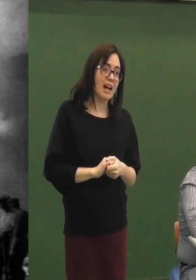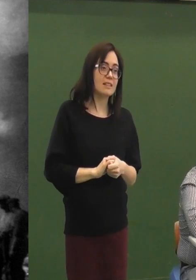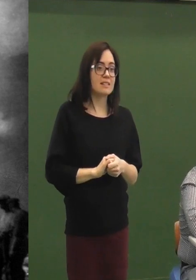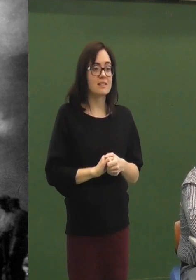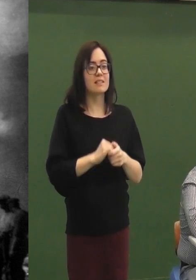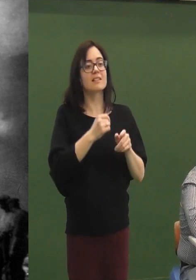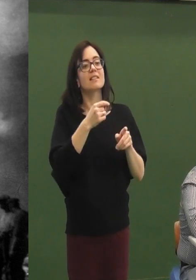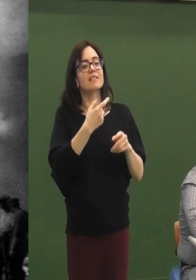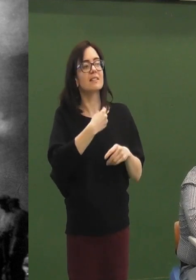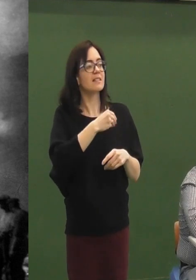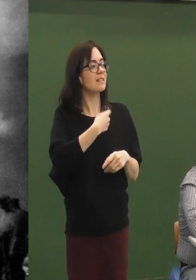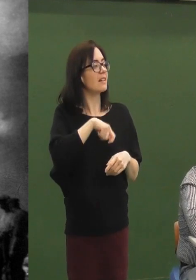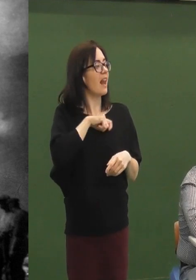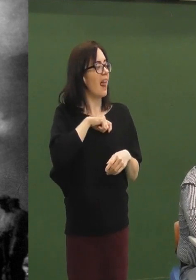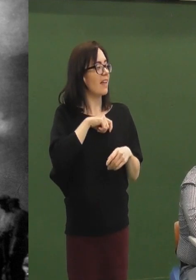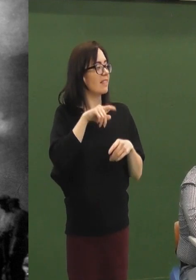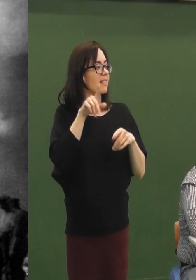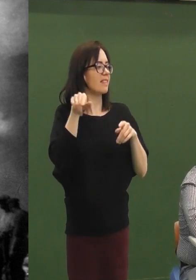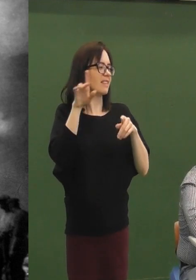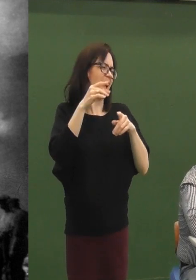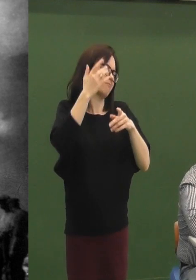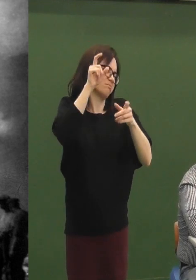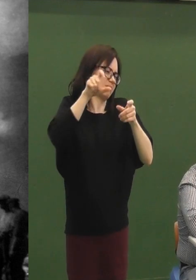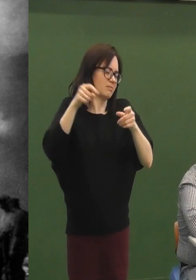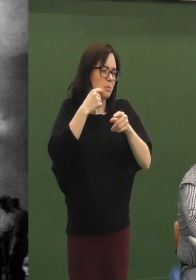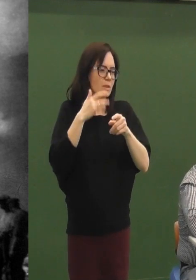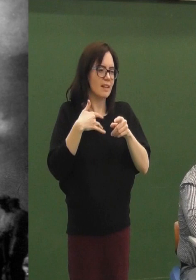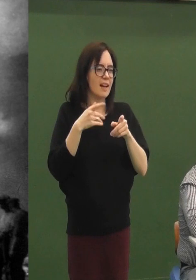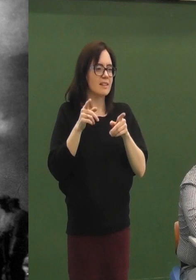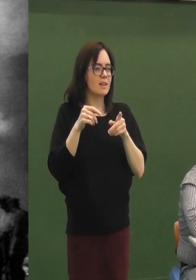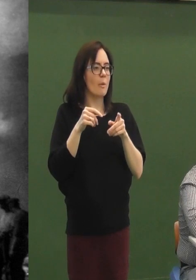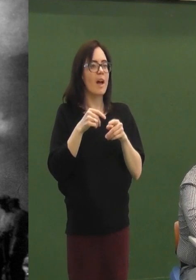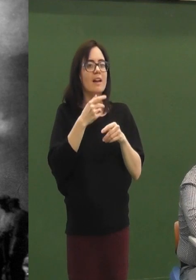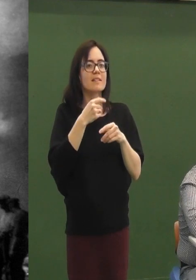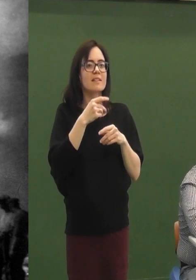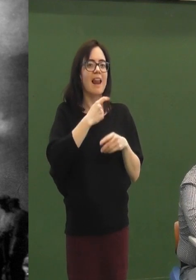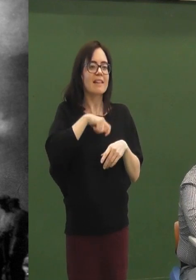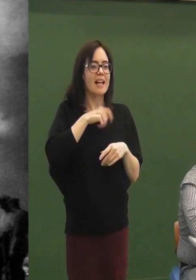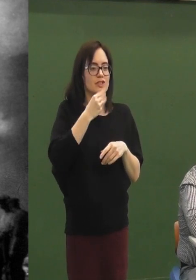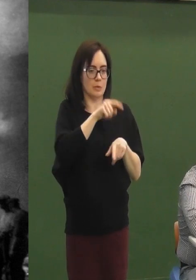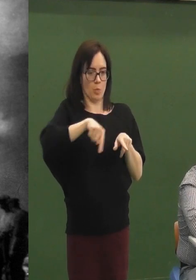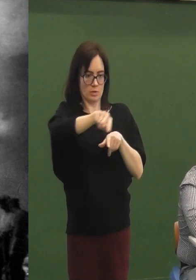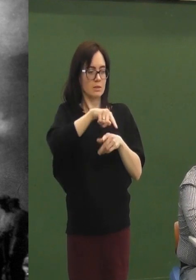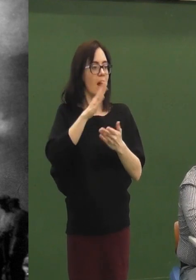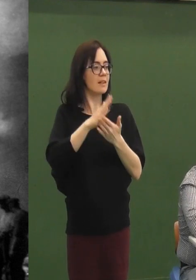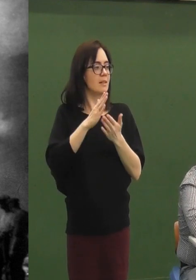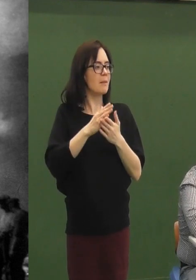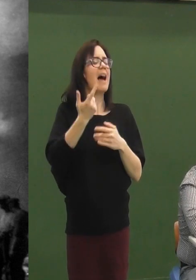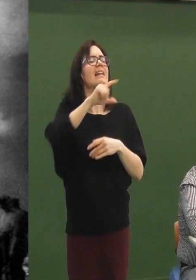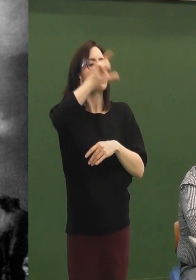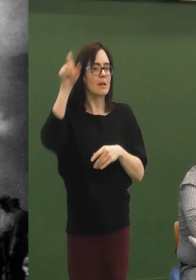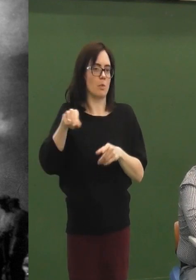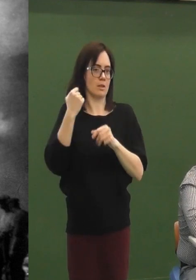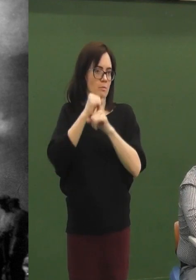a lengyel kapóknak hívták azokat a lengyel zsidókat, akik már régebben ott